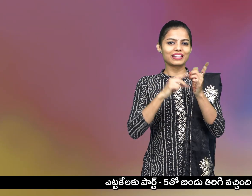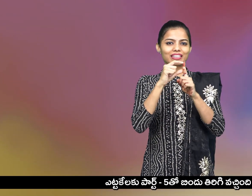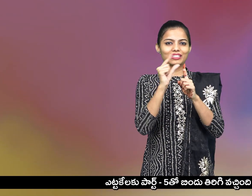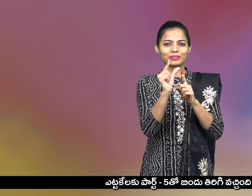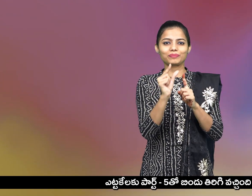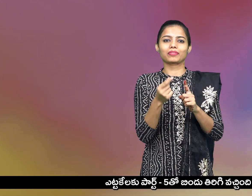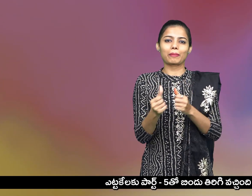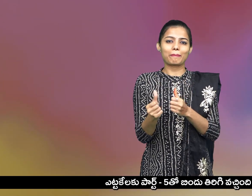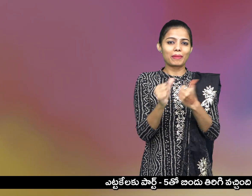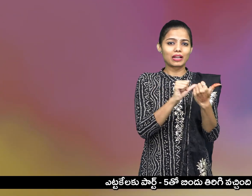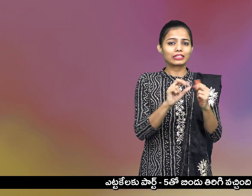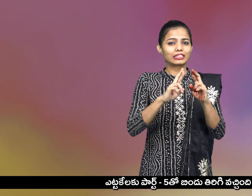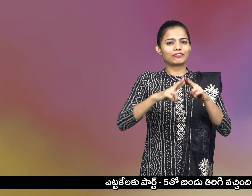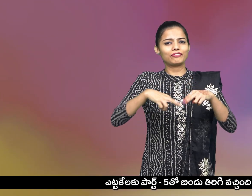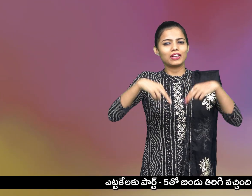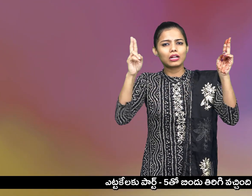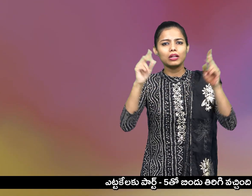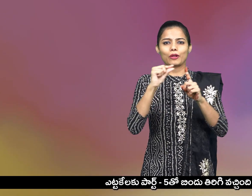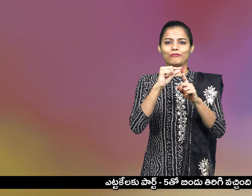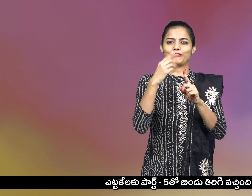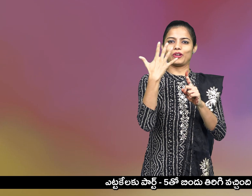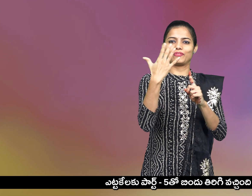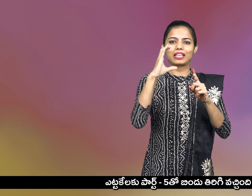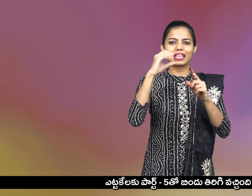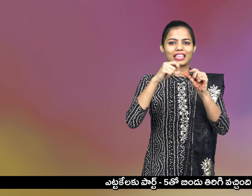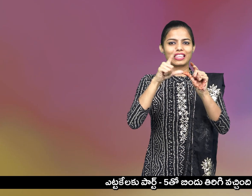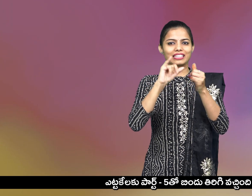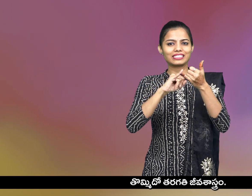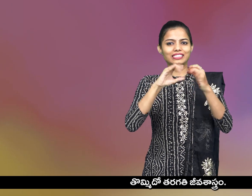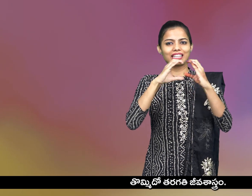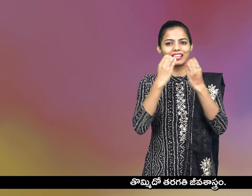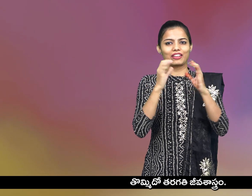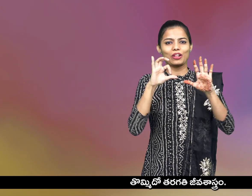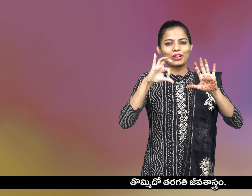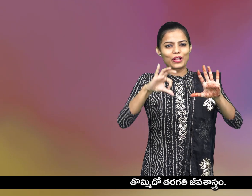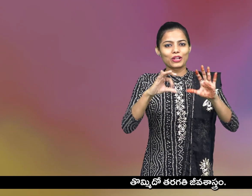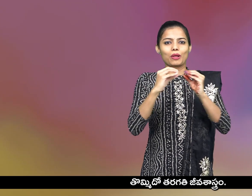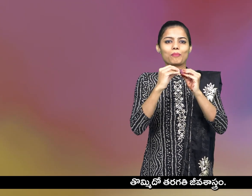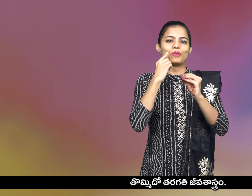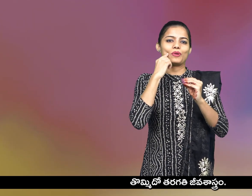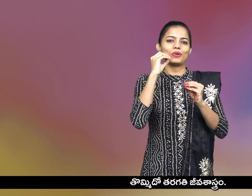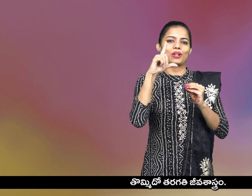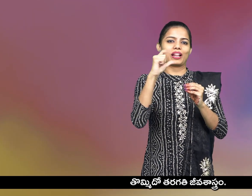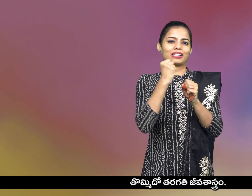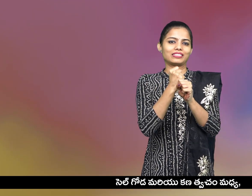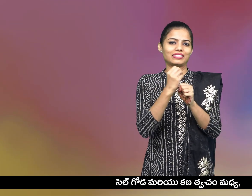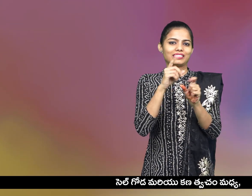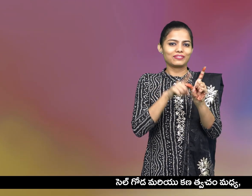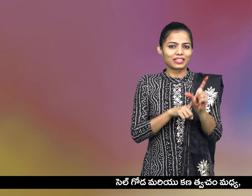ఎట్టకేలకు పార్ట్ 5తో బిందు తిరిగి వచ్చింది. 9వ తరగతి జీవశాస్త్రం. సెల్ గోడ